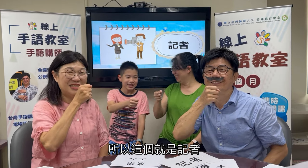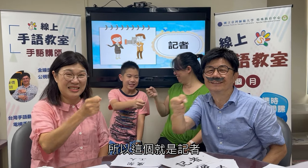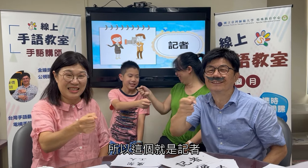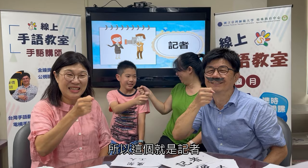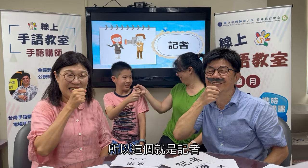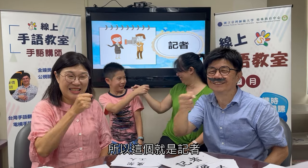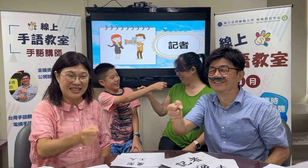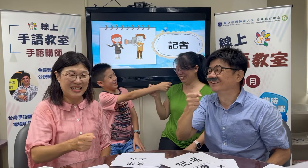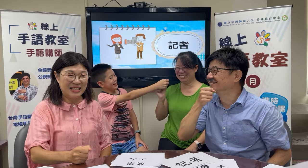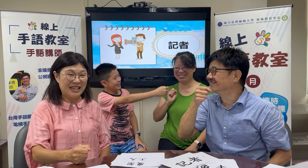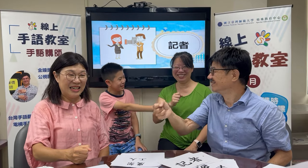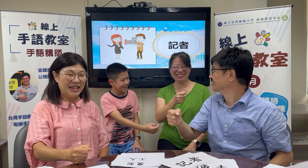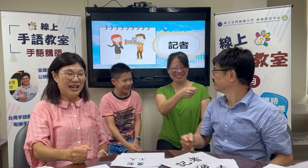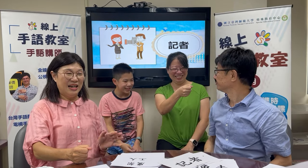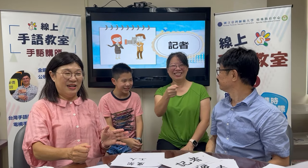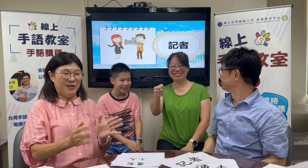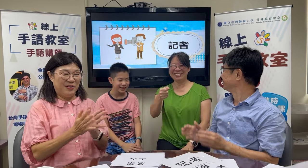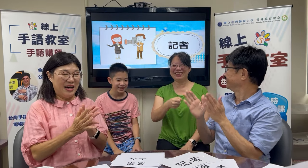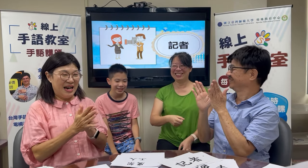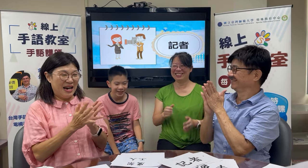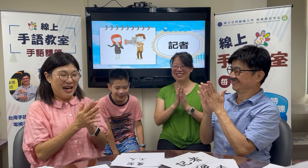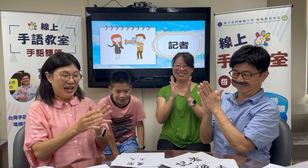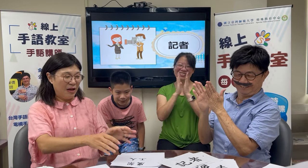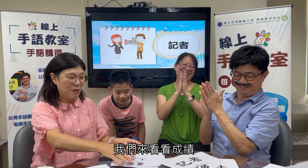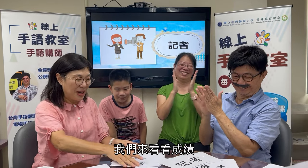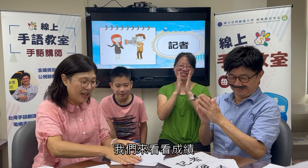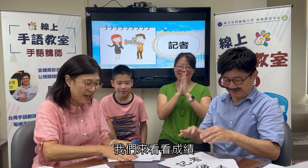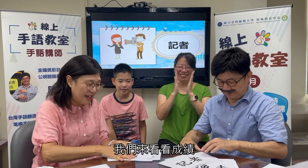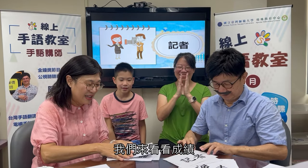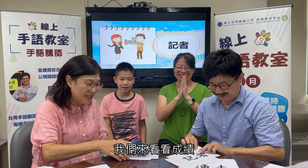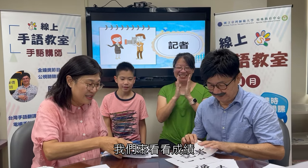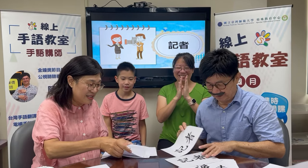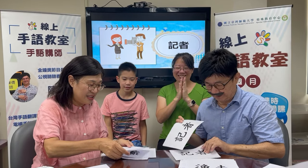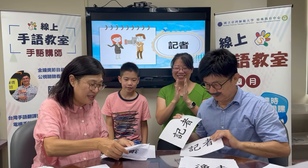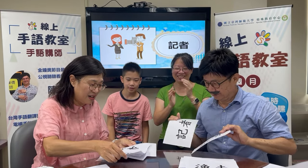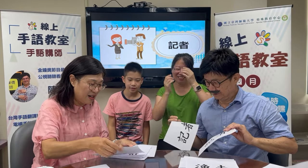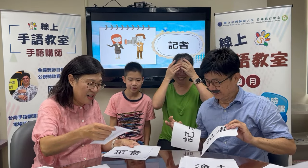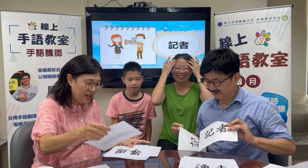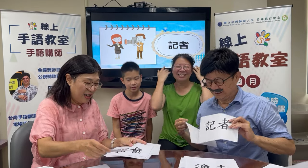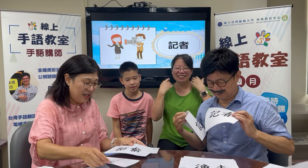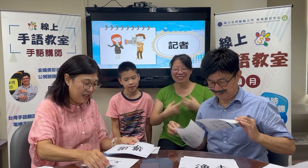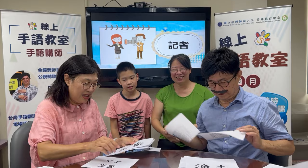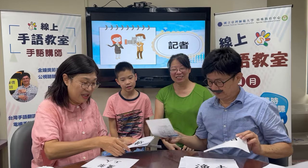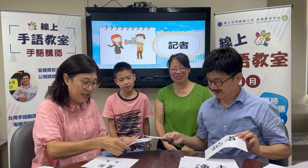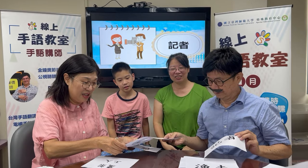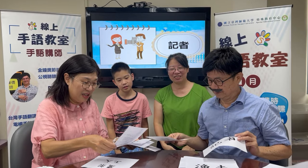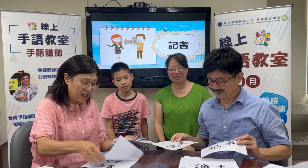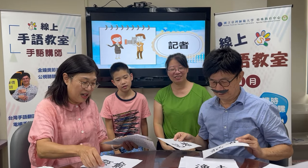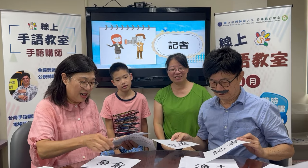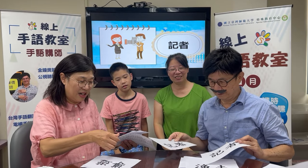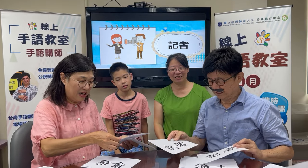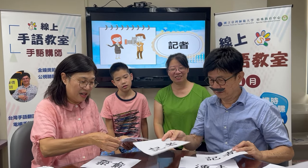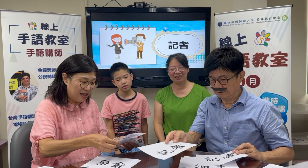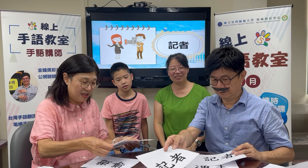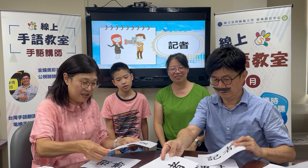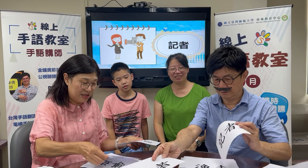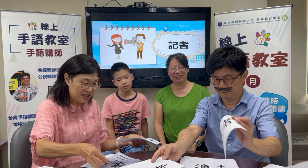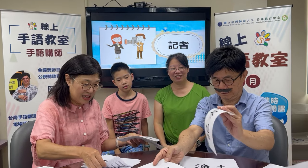记者，哇，来，我们来看看成绩哦，一二